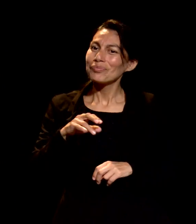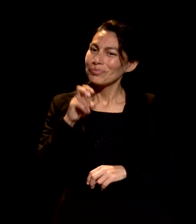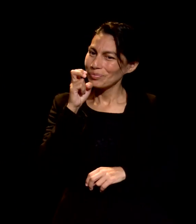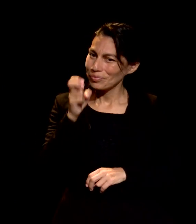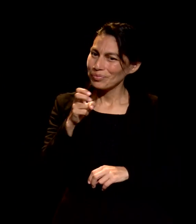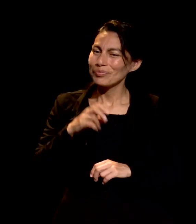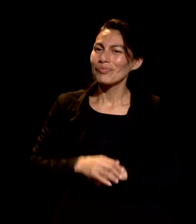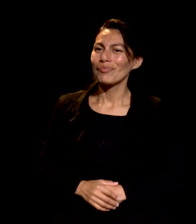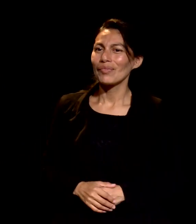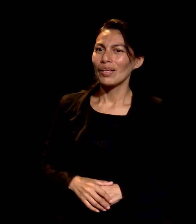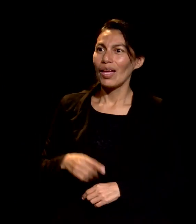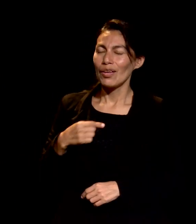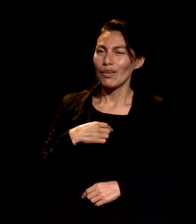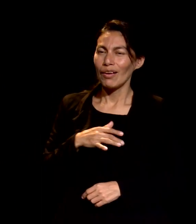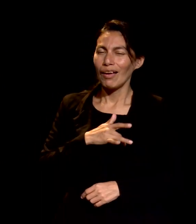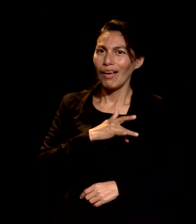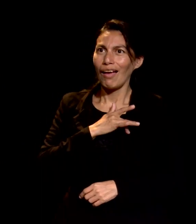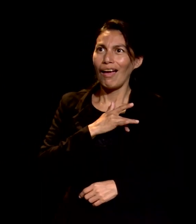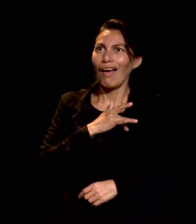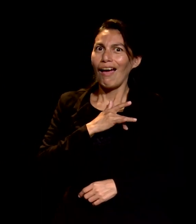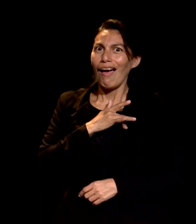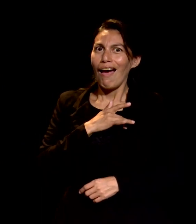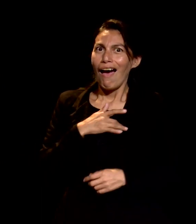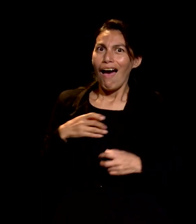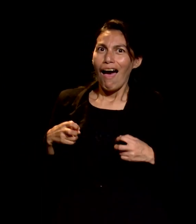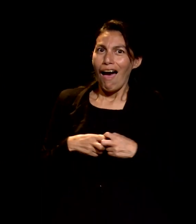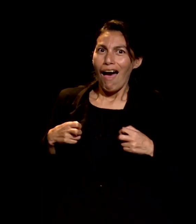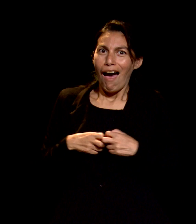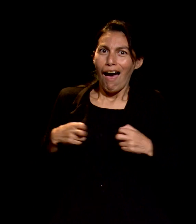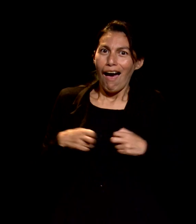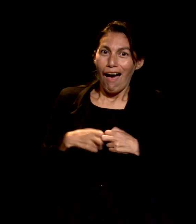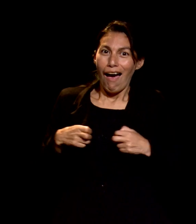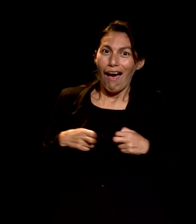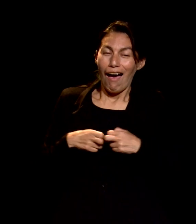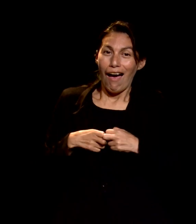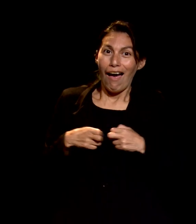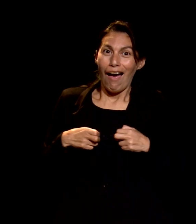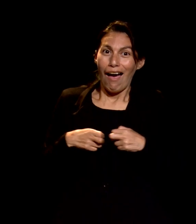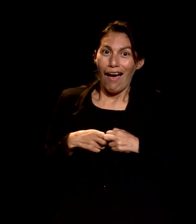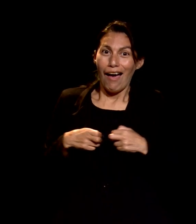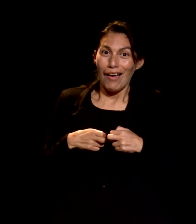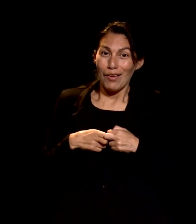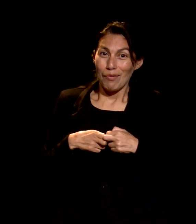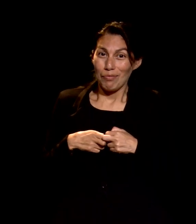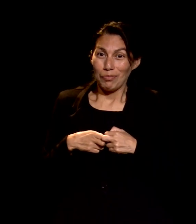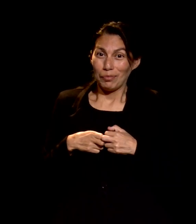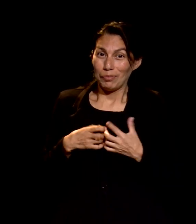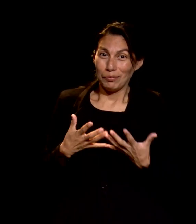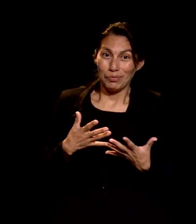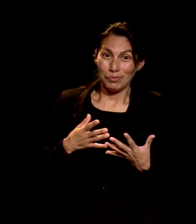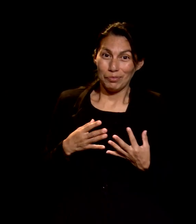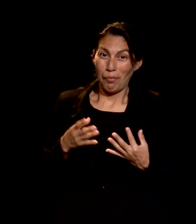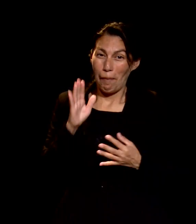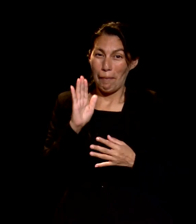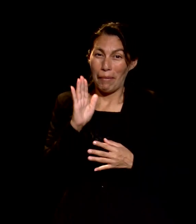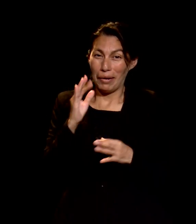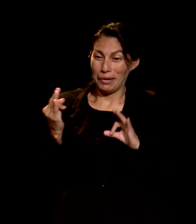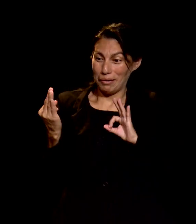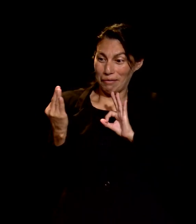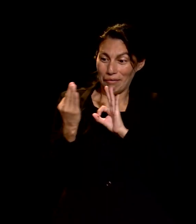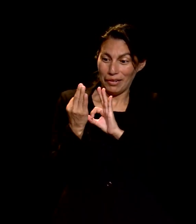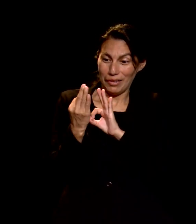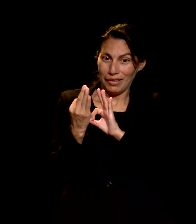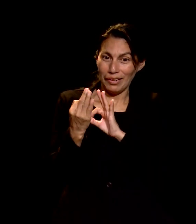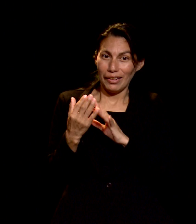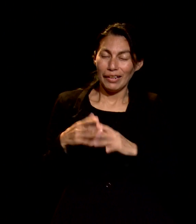en ese momento comencé a temblar así literal, comencé a temblar como que si hubiésemos estado de